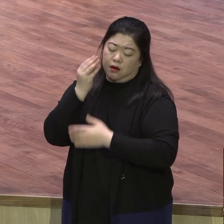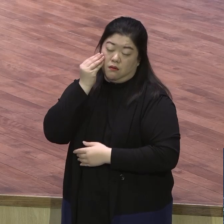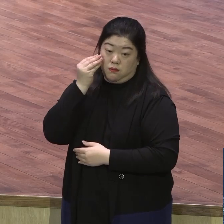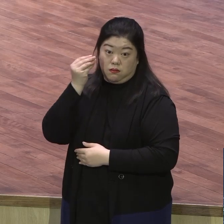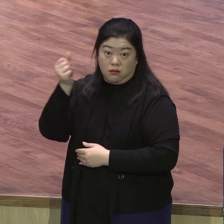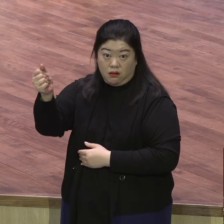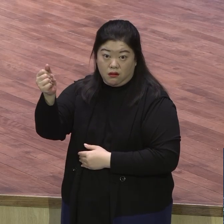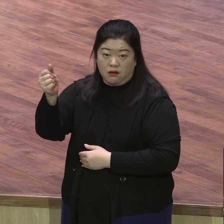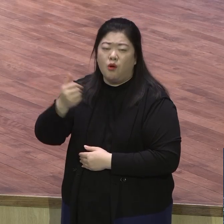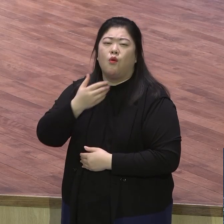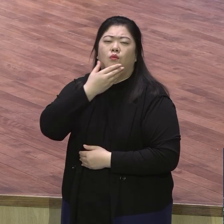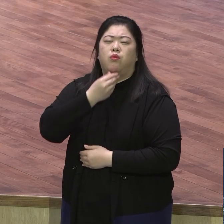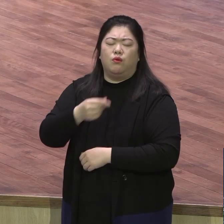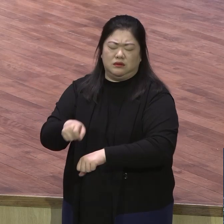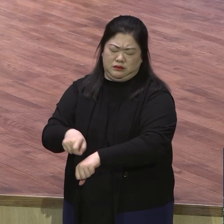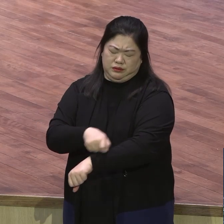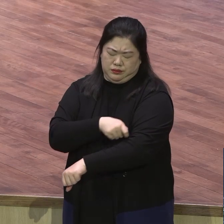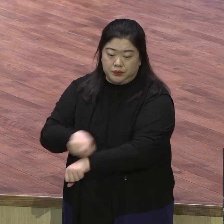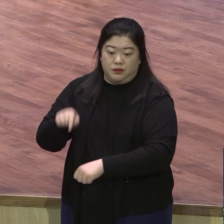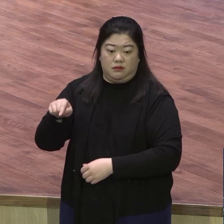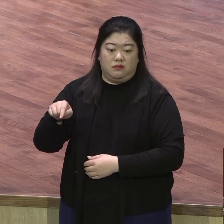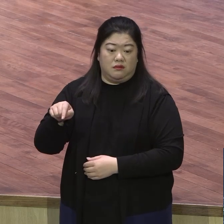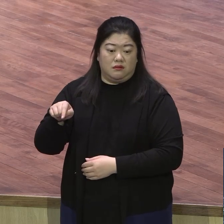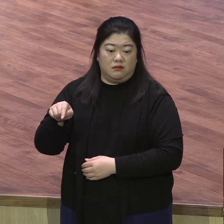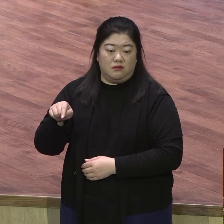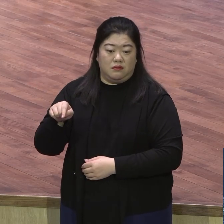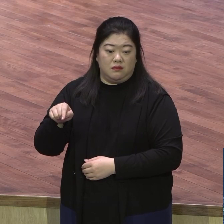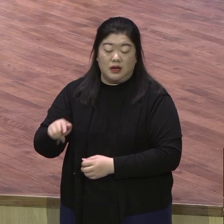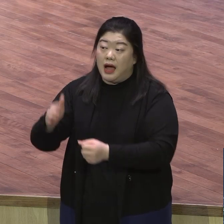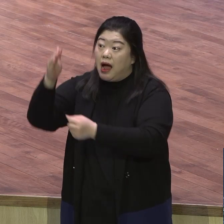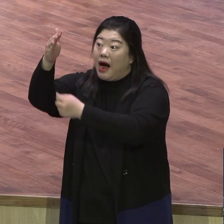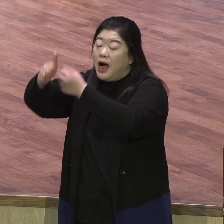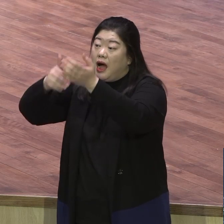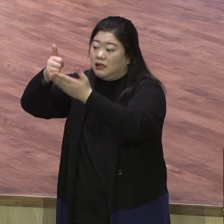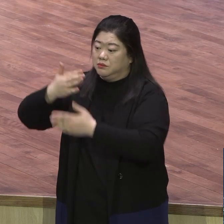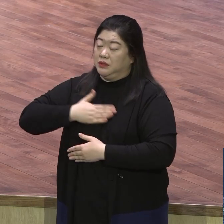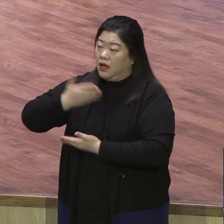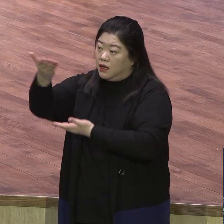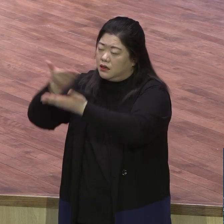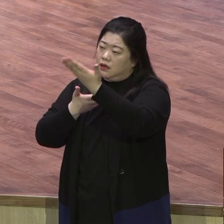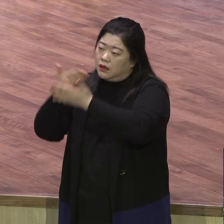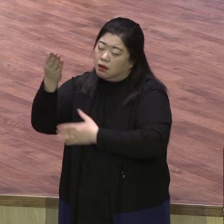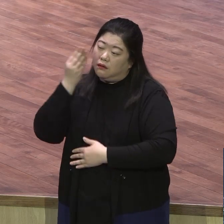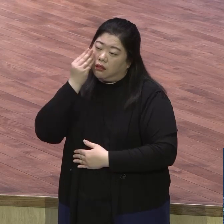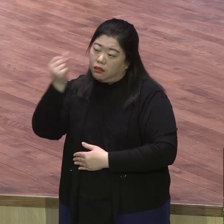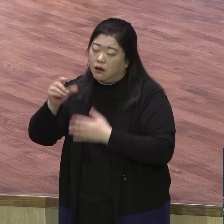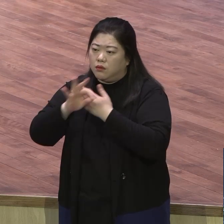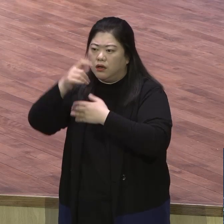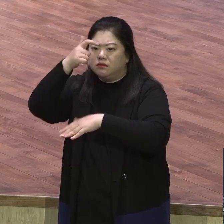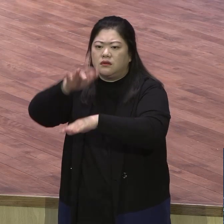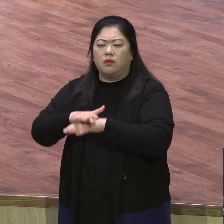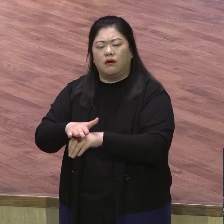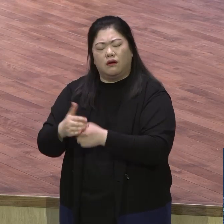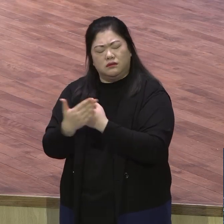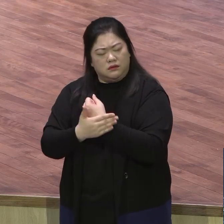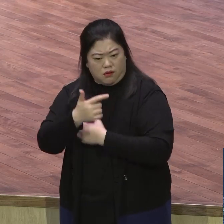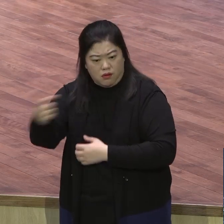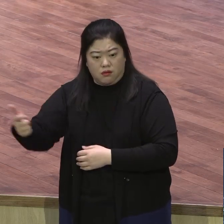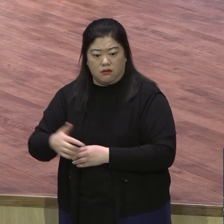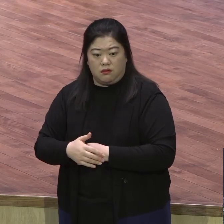축복이자 특권이에요. 하나님과 나와의 관계가 회복된 자가 다른 사람과 관계가